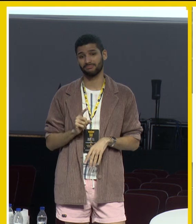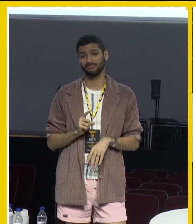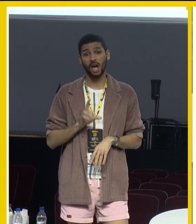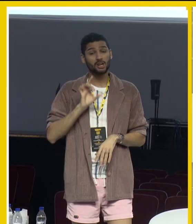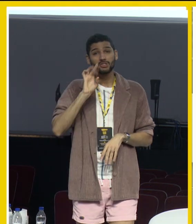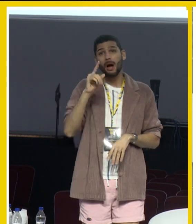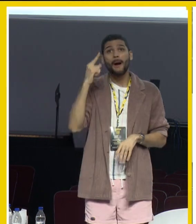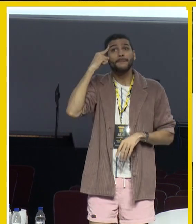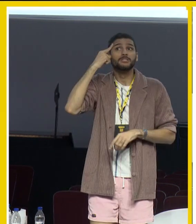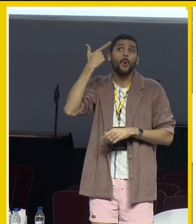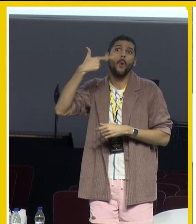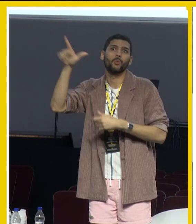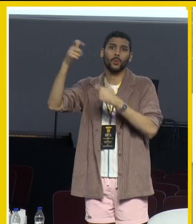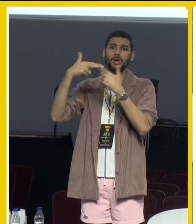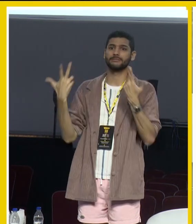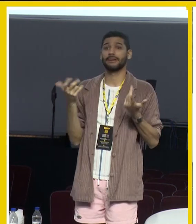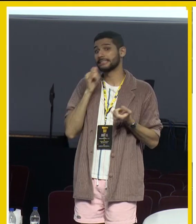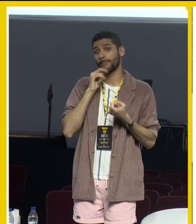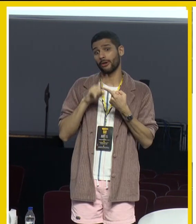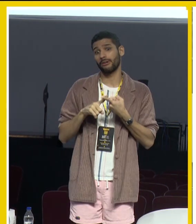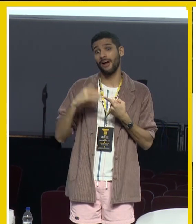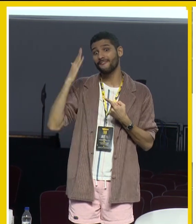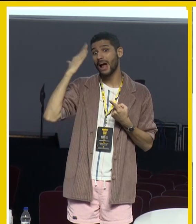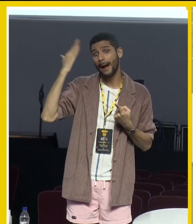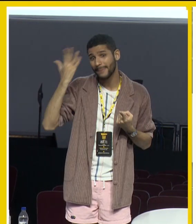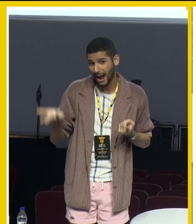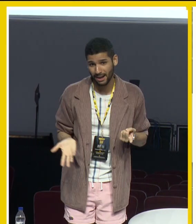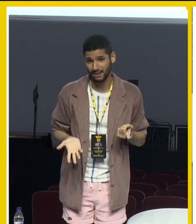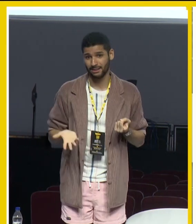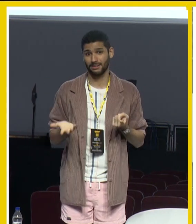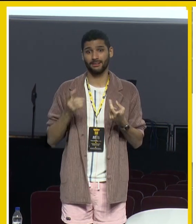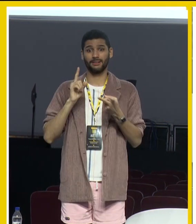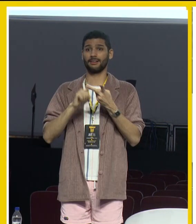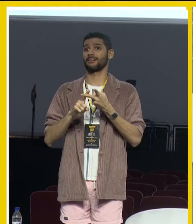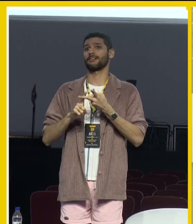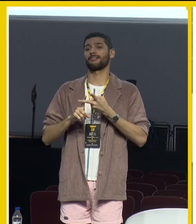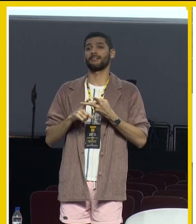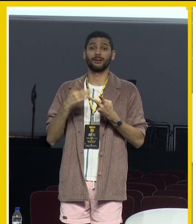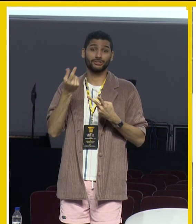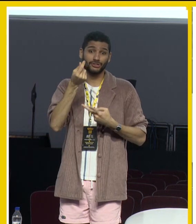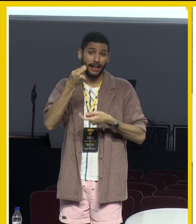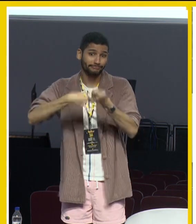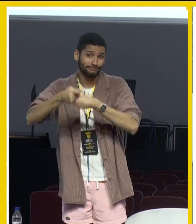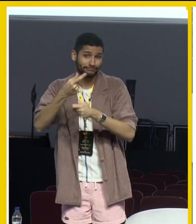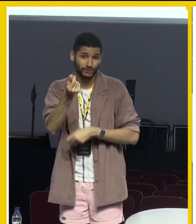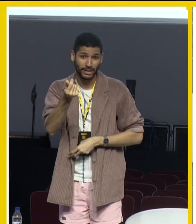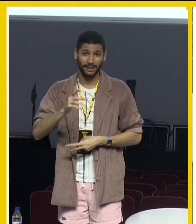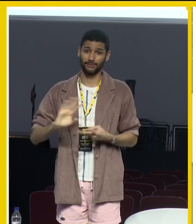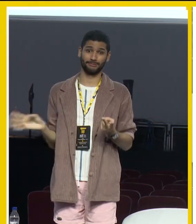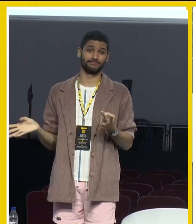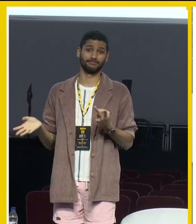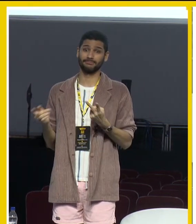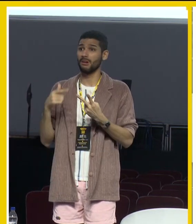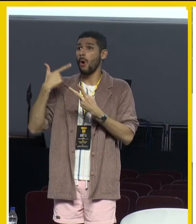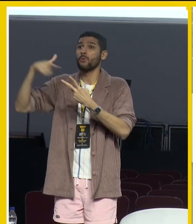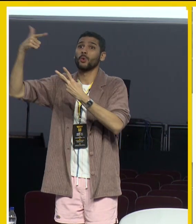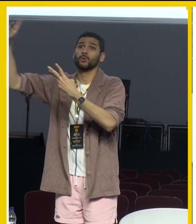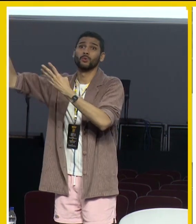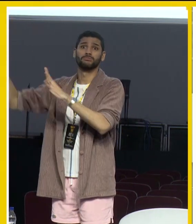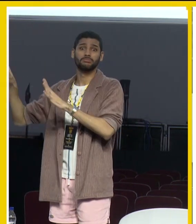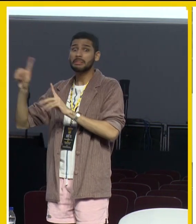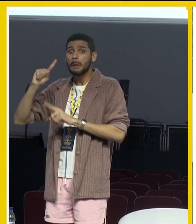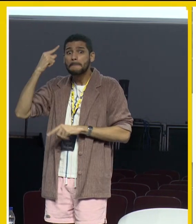com a inclusão foi uma coisa que eu percebi muito se preocupa com a fama de se preocupar com dinheiro